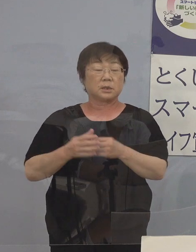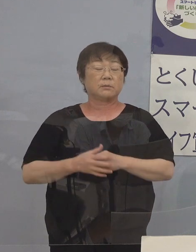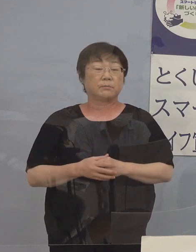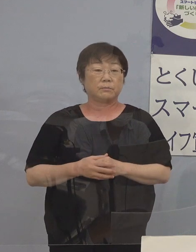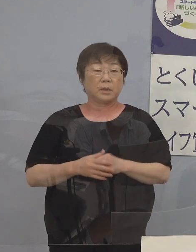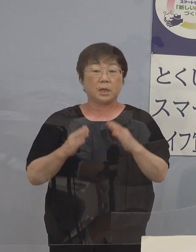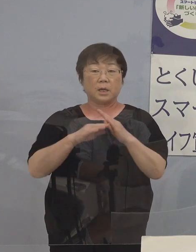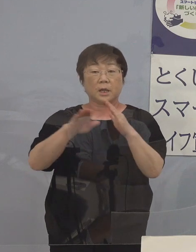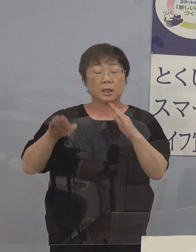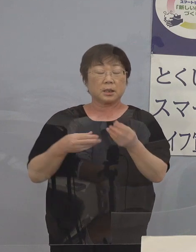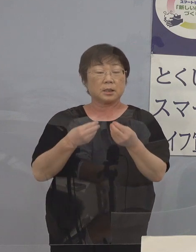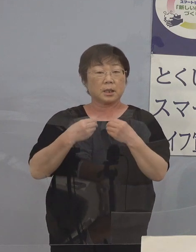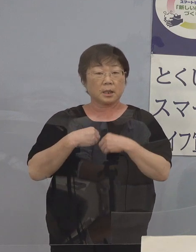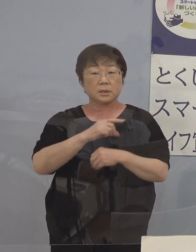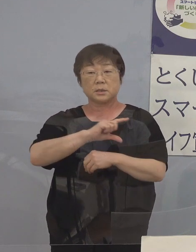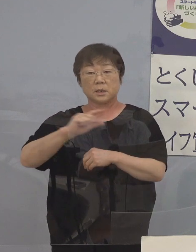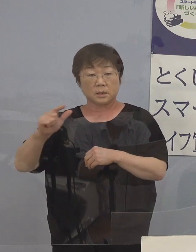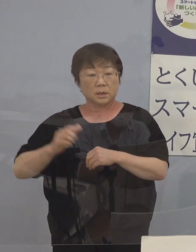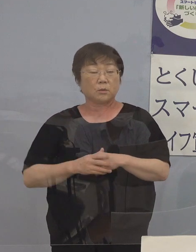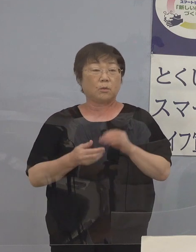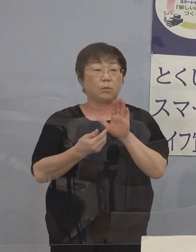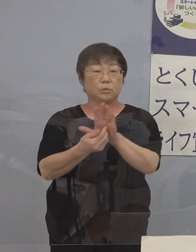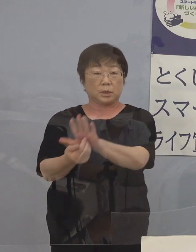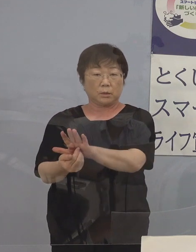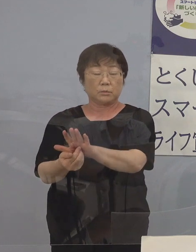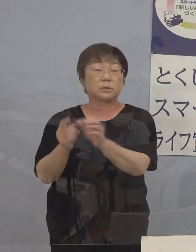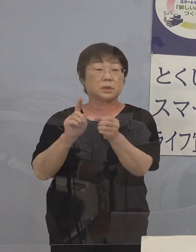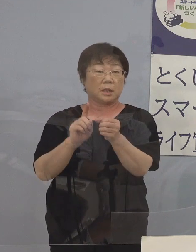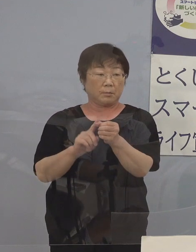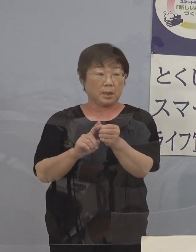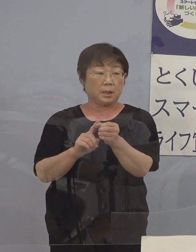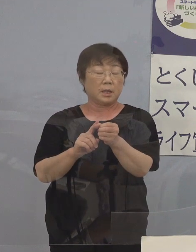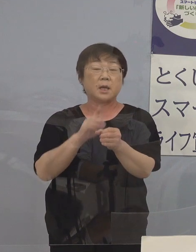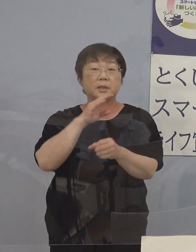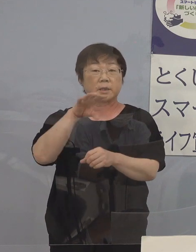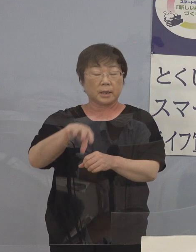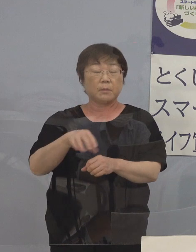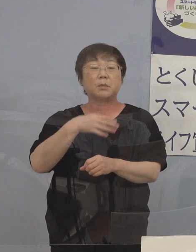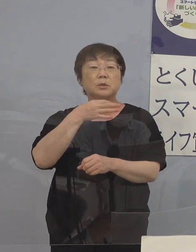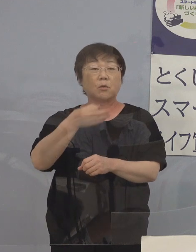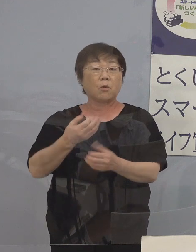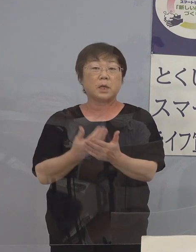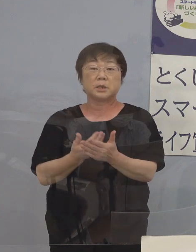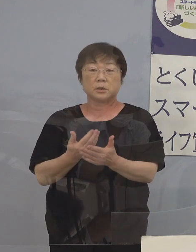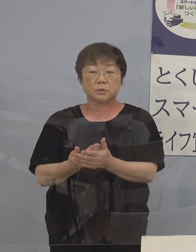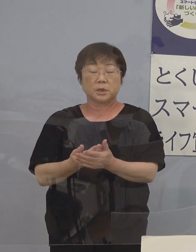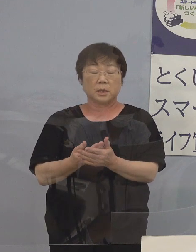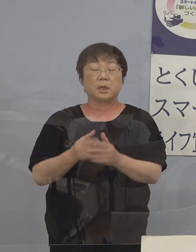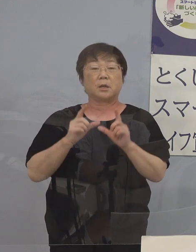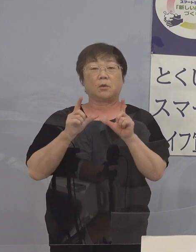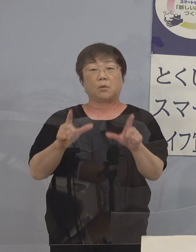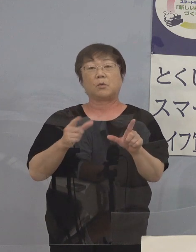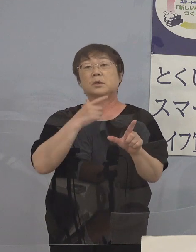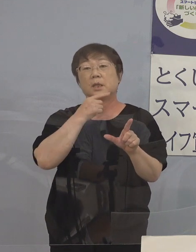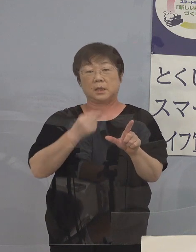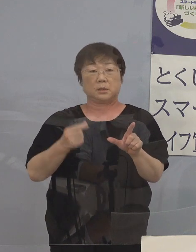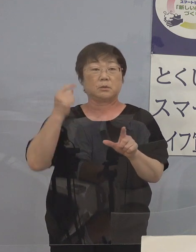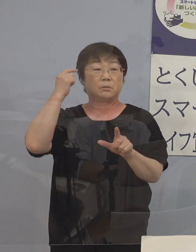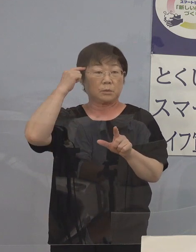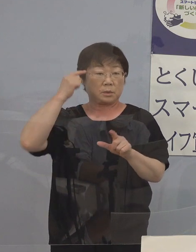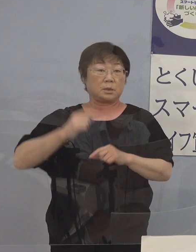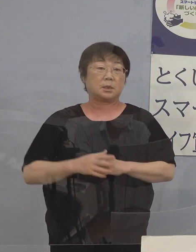というのは、家庭内感染などもとにかく防ぐと、まあ、そうした現場の強い声に我々としてもしっかりと応じ